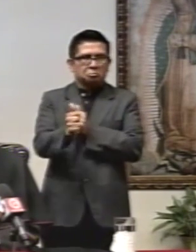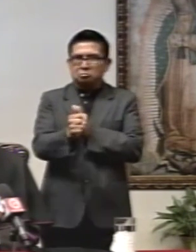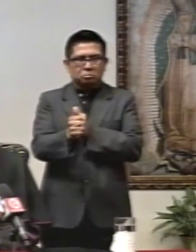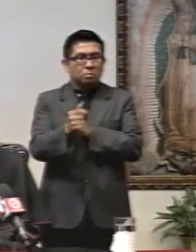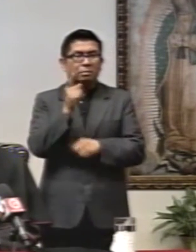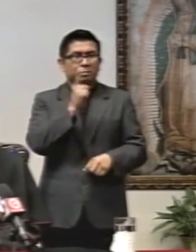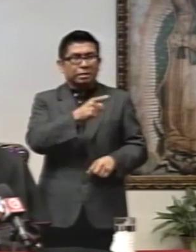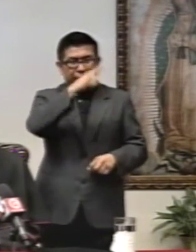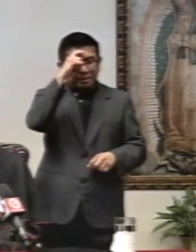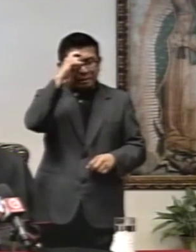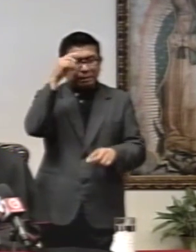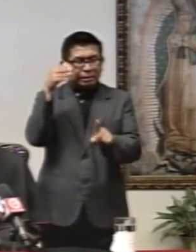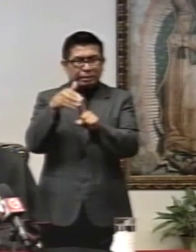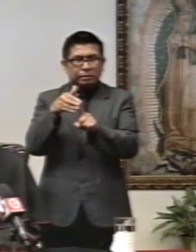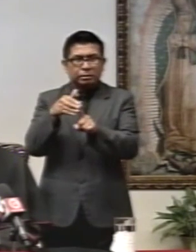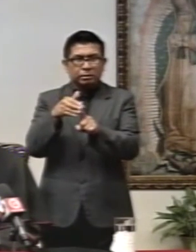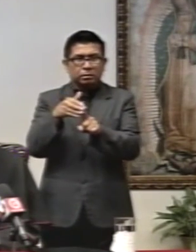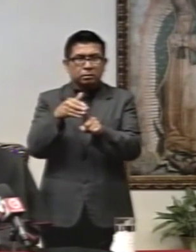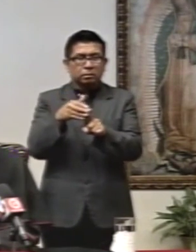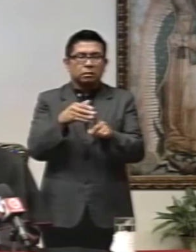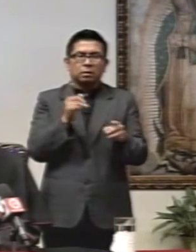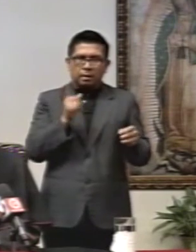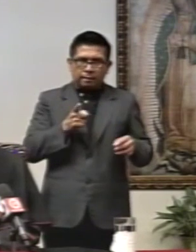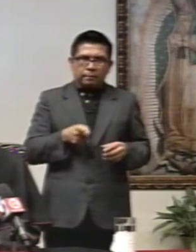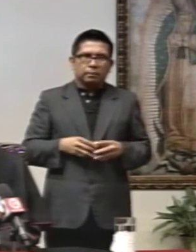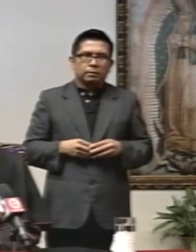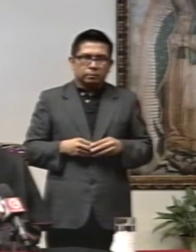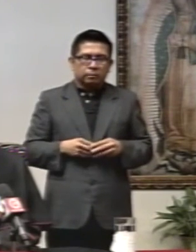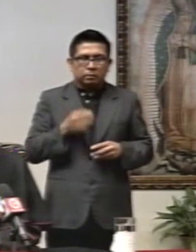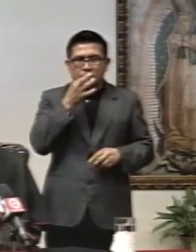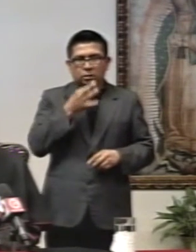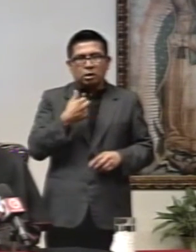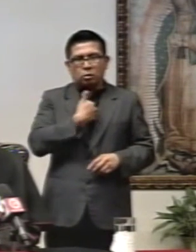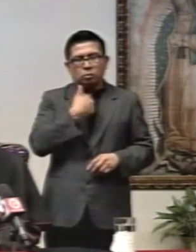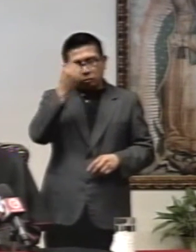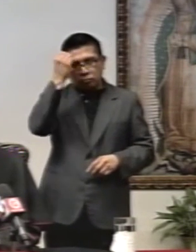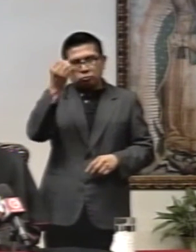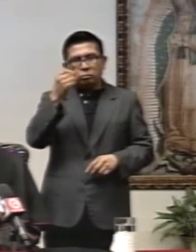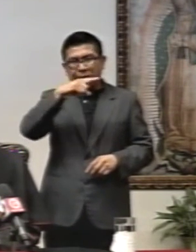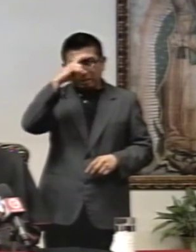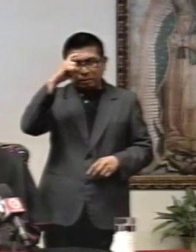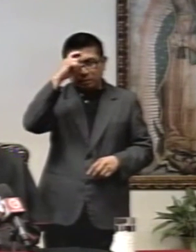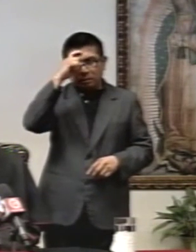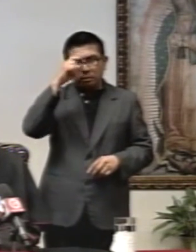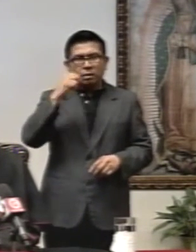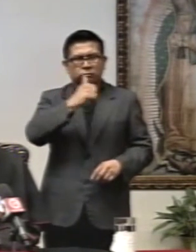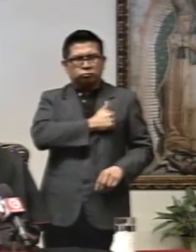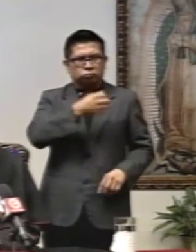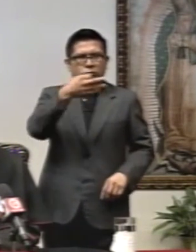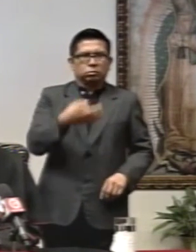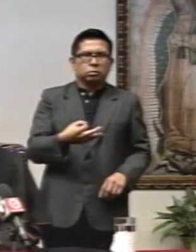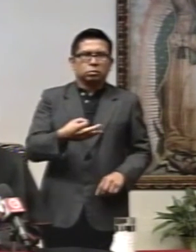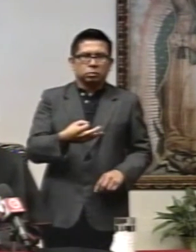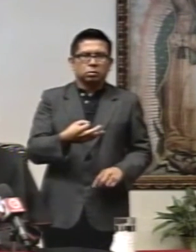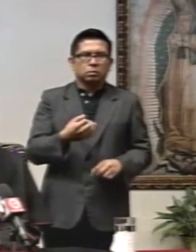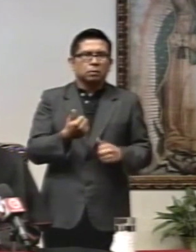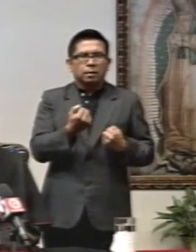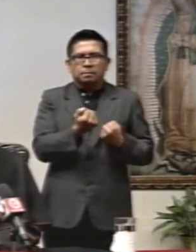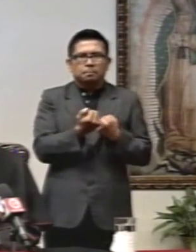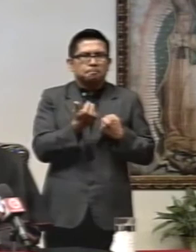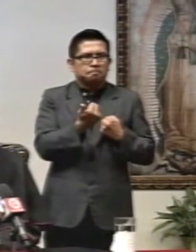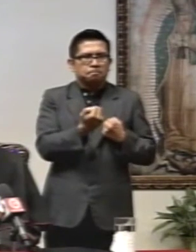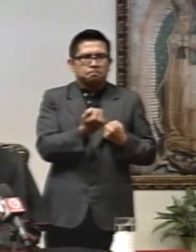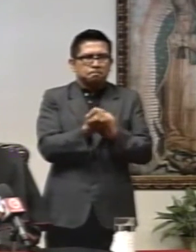se trabaje en ese sentido, por supuesto. Eso diría yo. Que se trabaje con responsabilidad por el bien de todos,